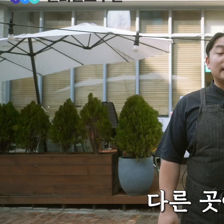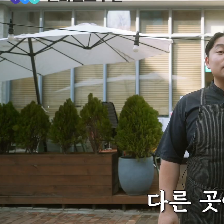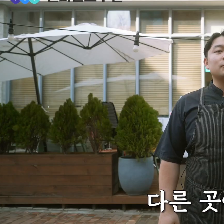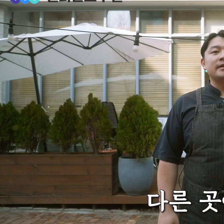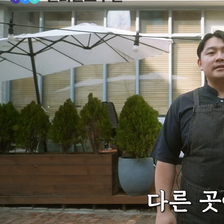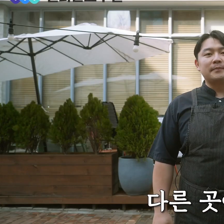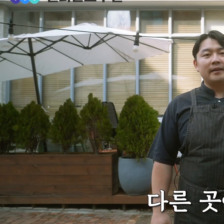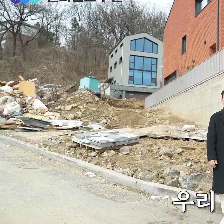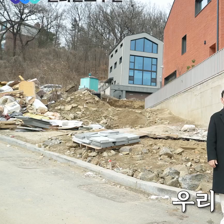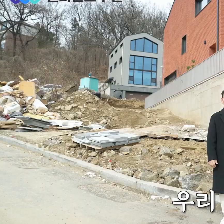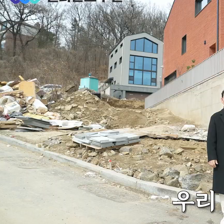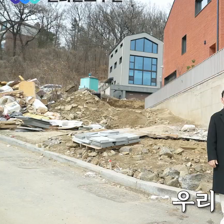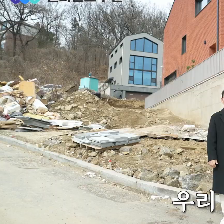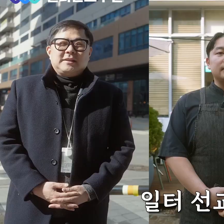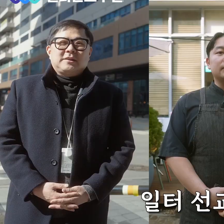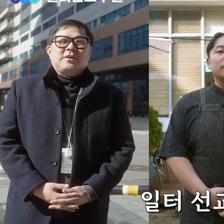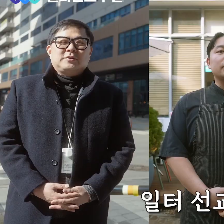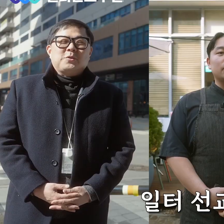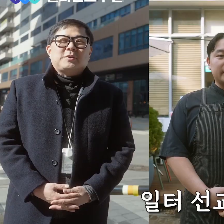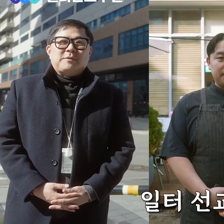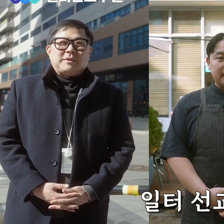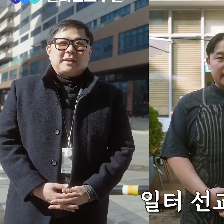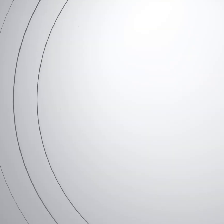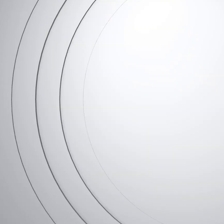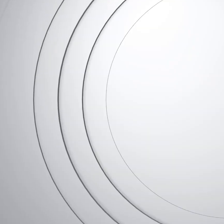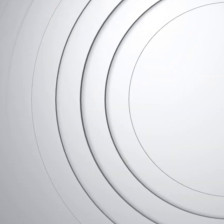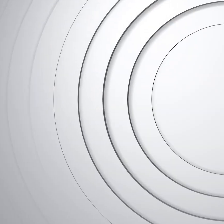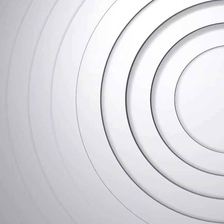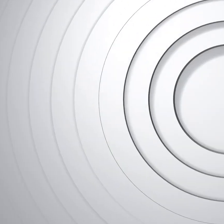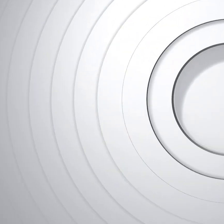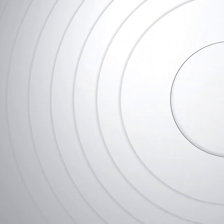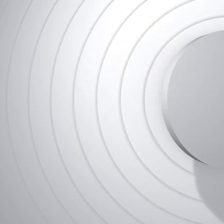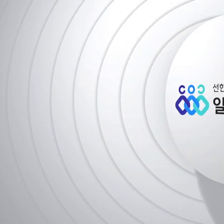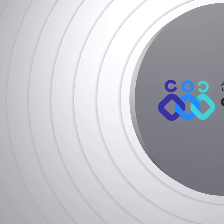자리는 다른 곳에 있지만 우리 모두는 일터 선교사입니다.